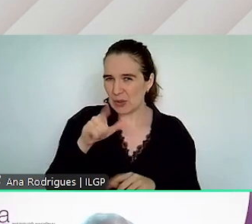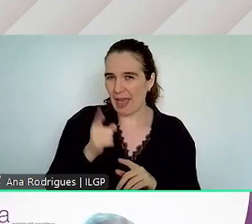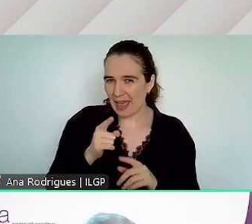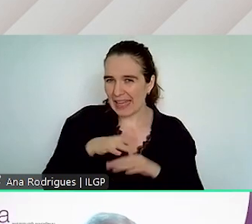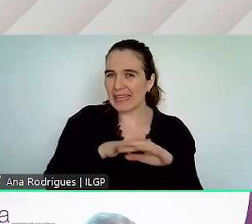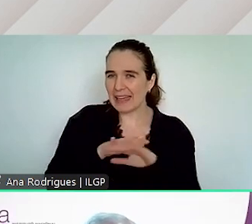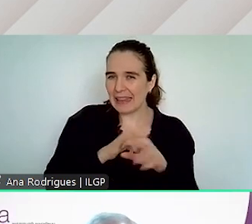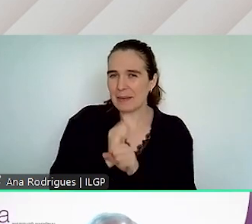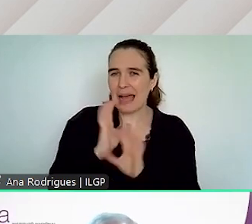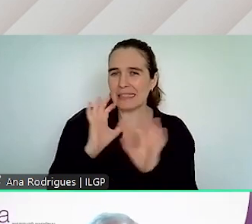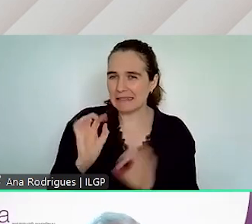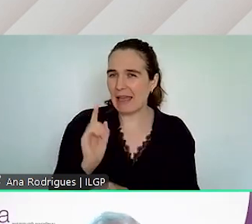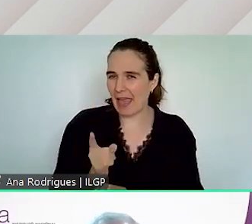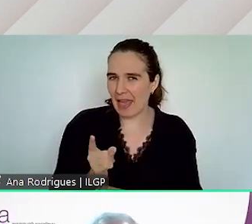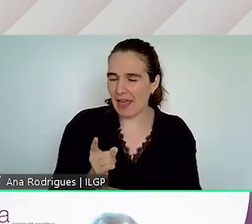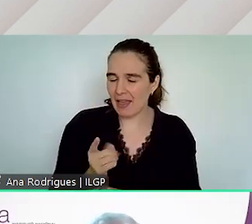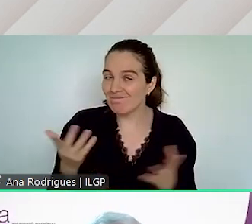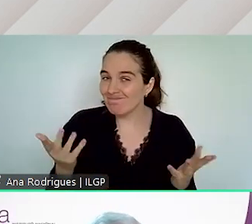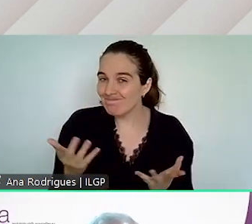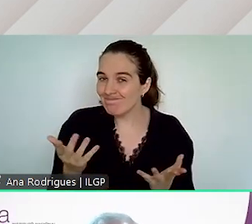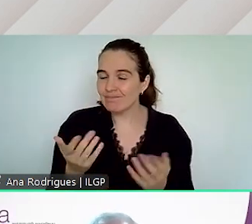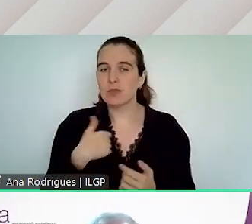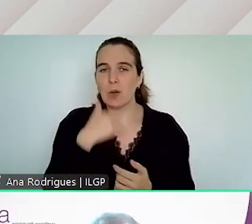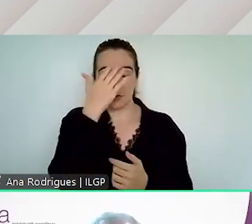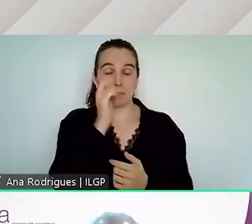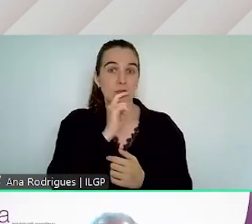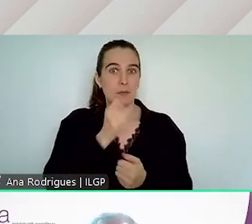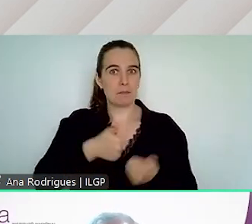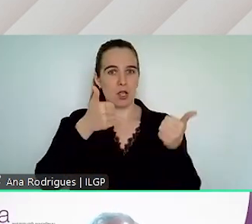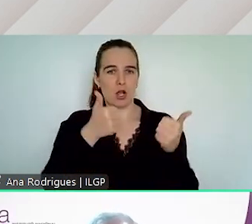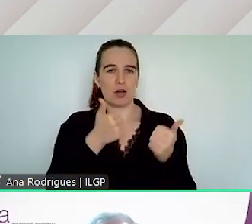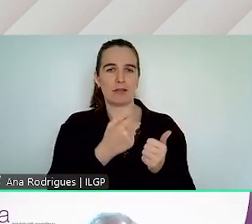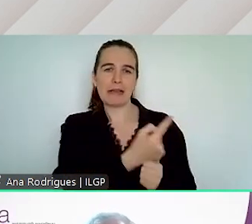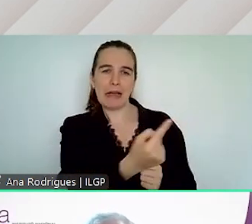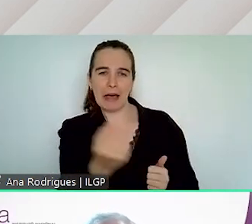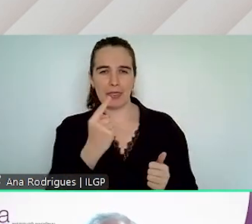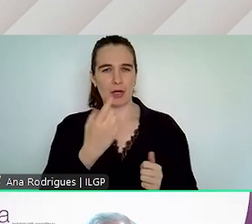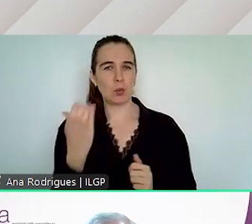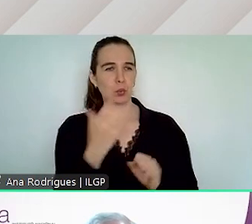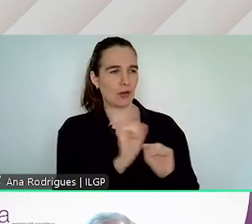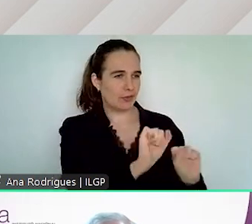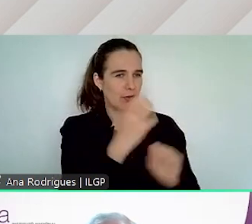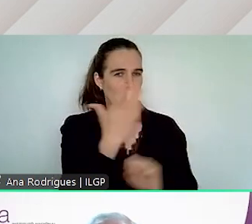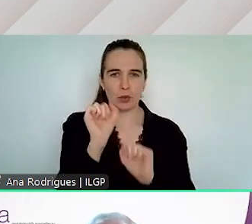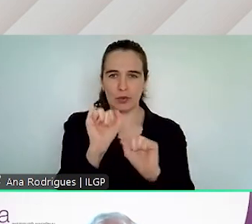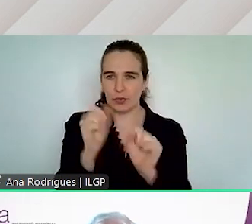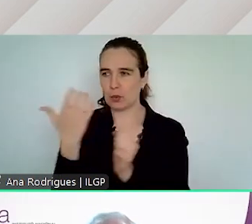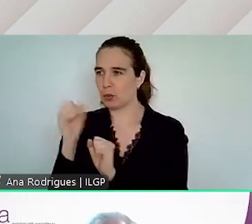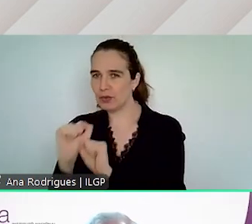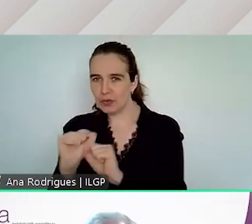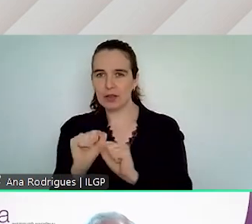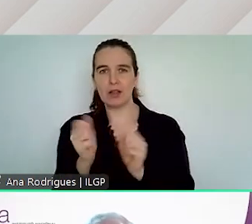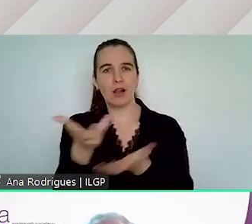seria melhor respeitar, prestigiar o DNA, a cultura própria de cada uma das entidades e depois criar